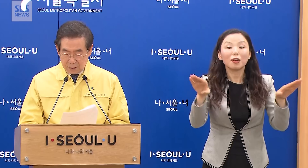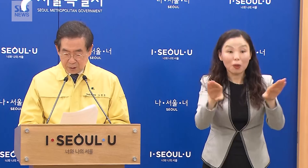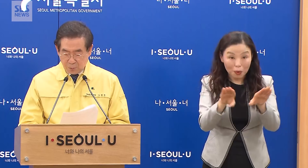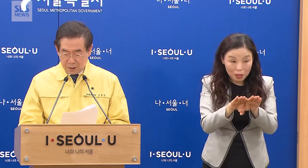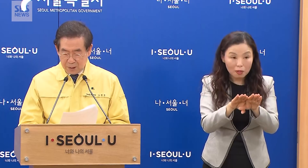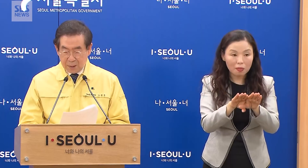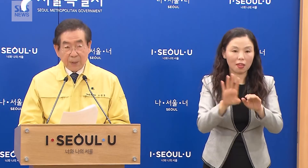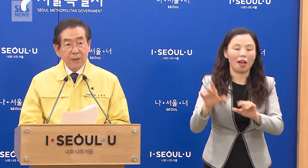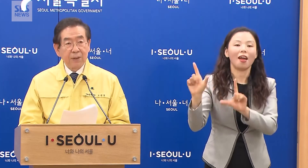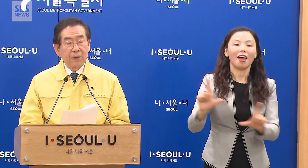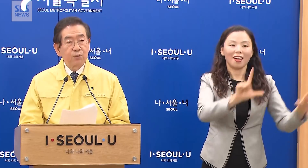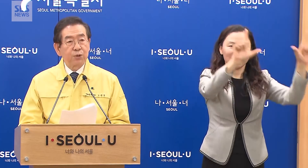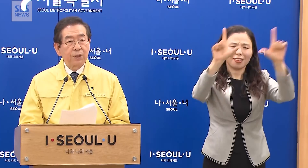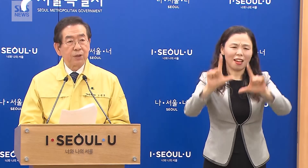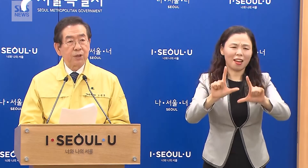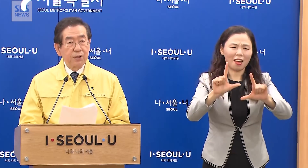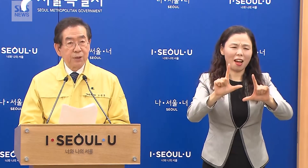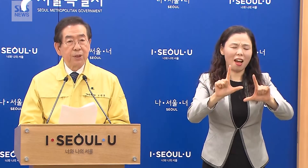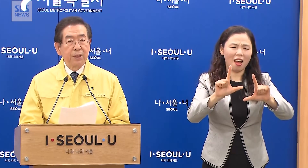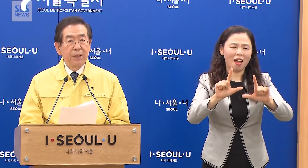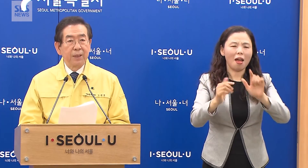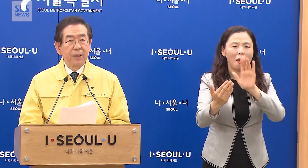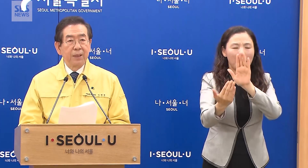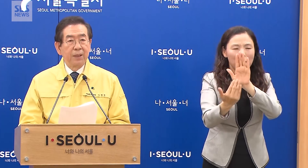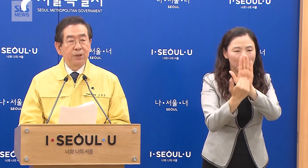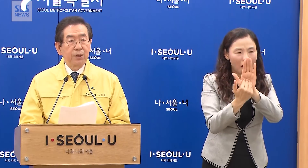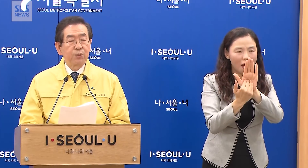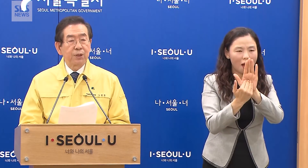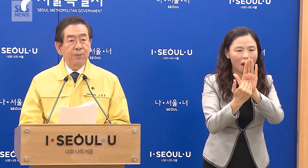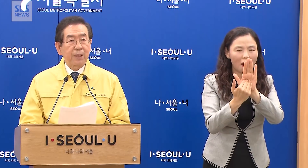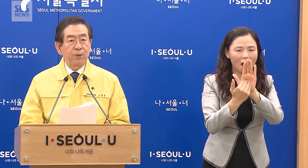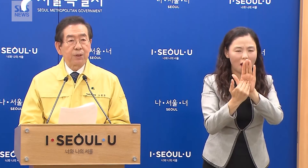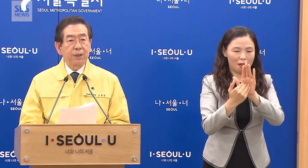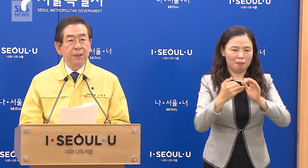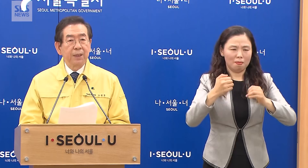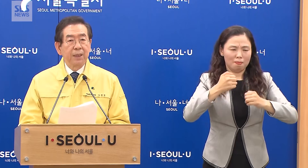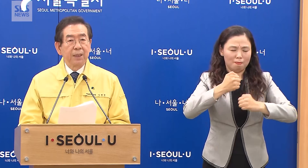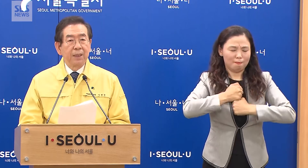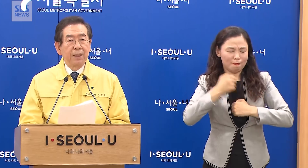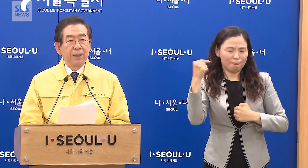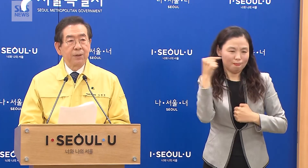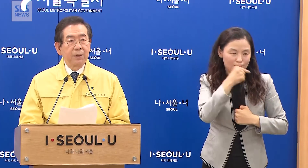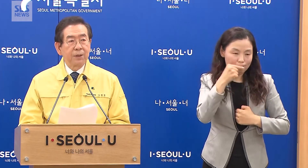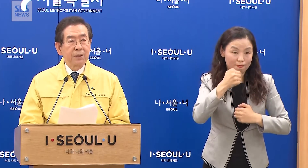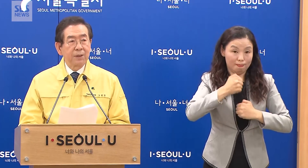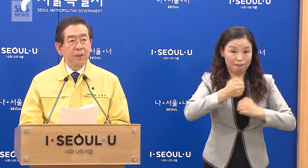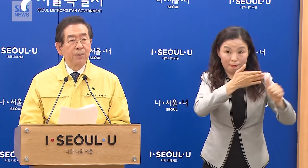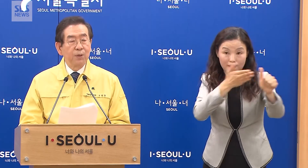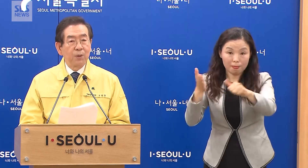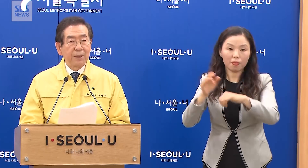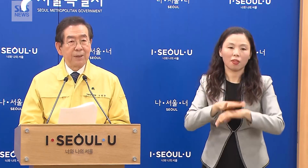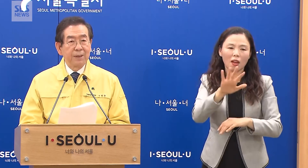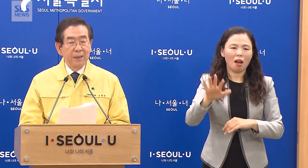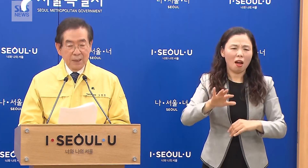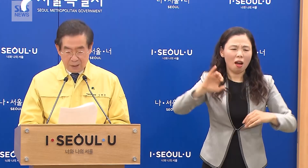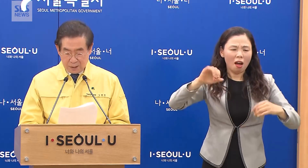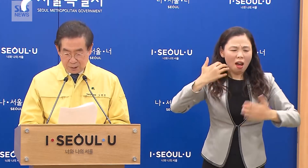생활 반격 수칙을 철저히 지켜 주시길 바라고 특히 어 이런 그 클럽을